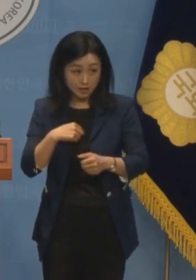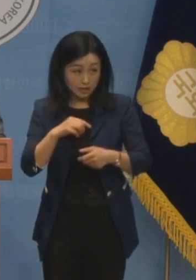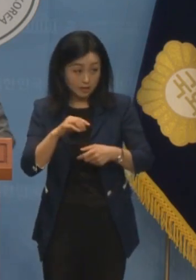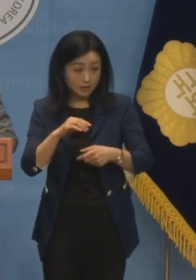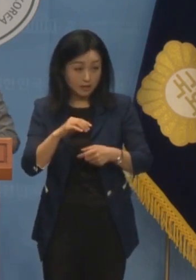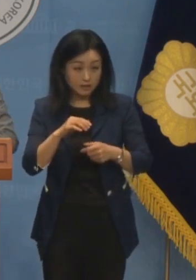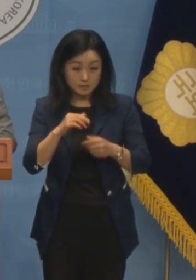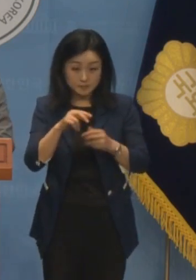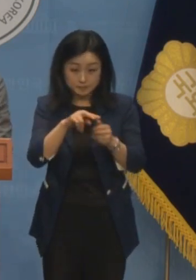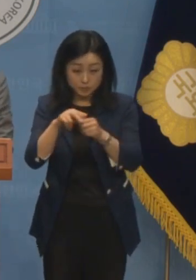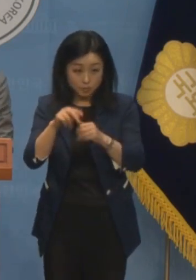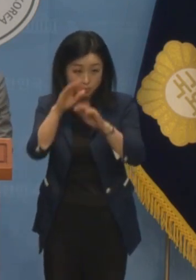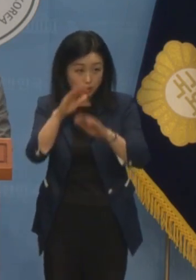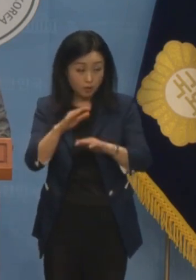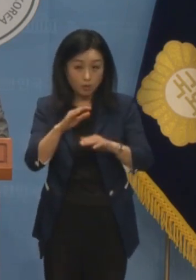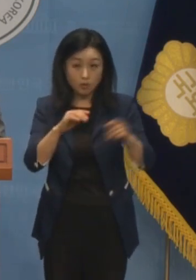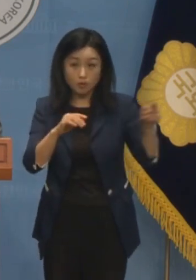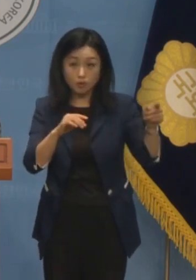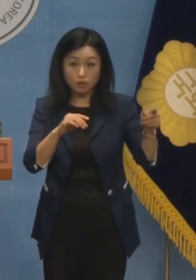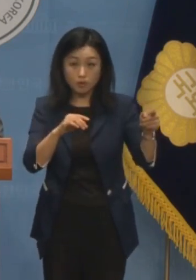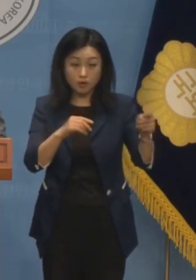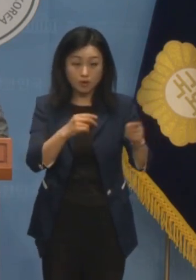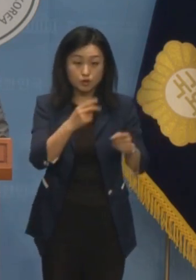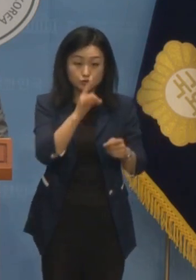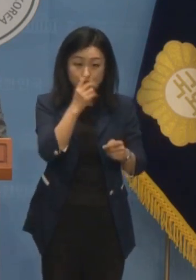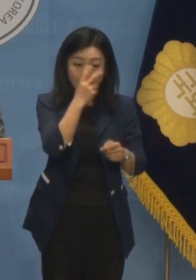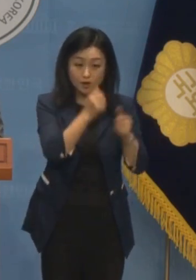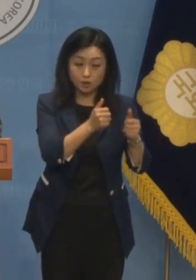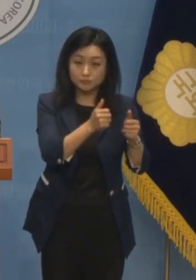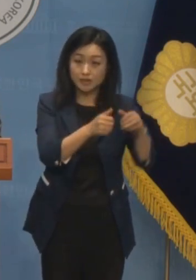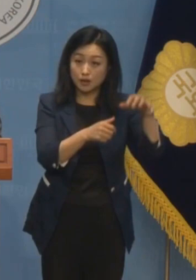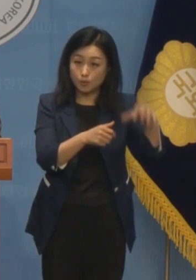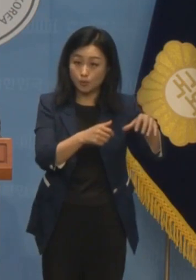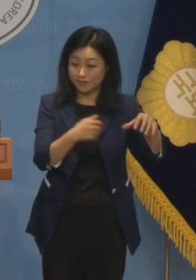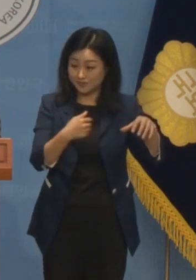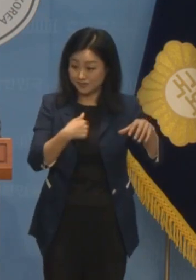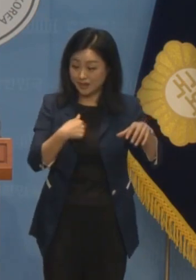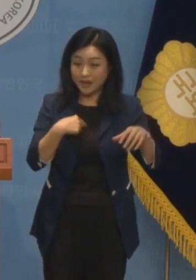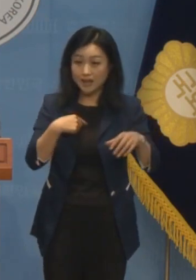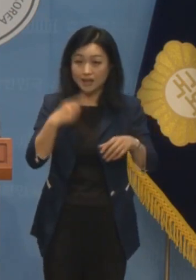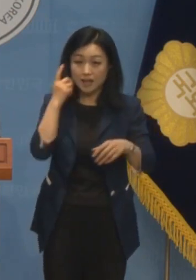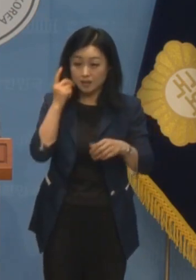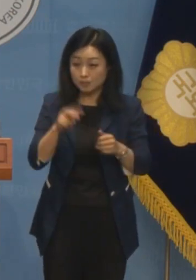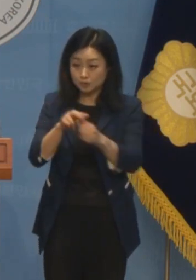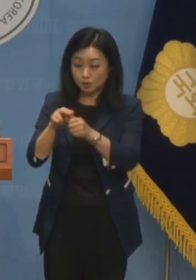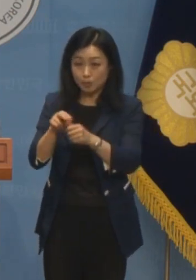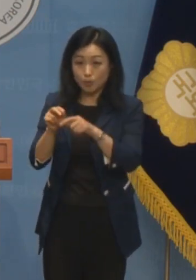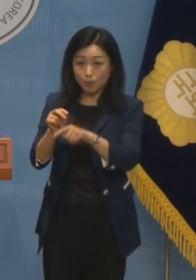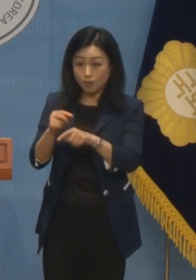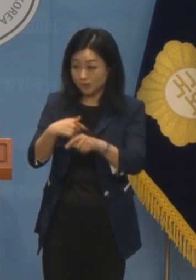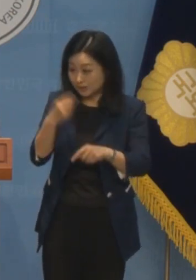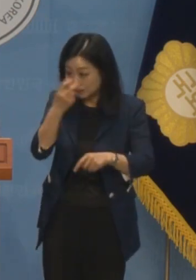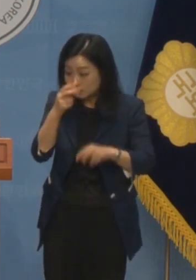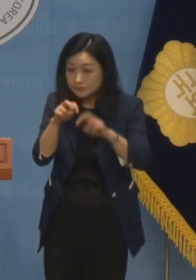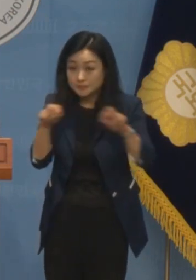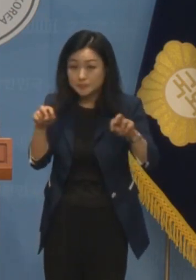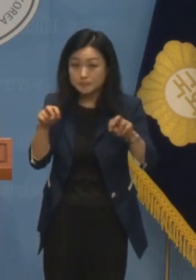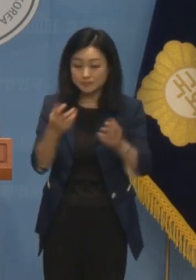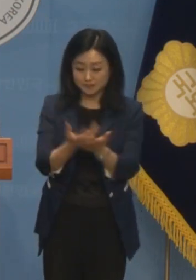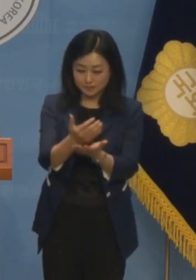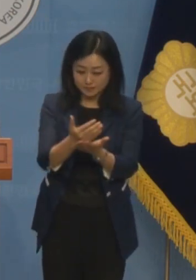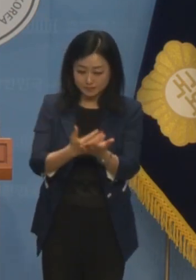받았습니다. 조회기관 서울중앙지방검찰청, 제공받은 자 반부패 수사 제1부 문서번호